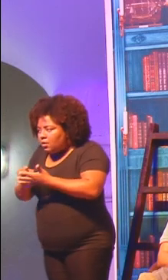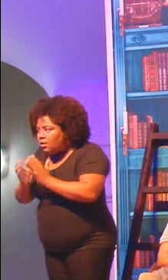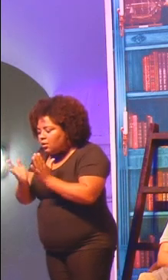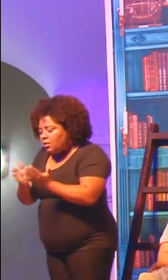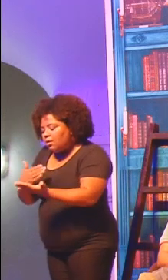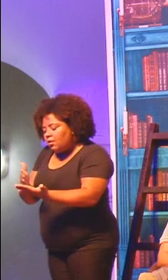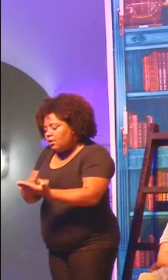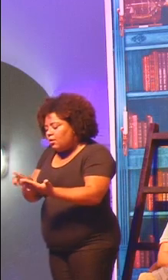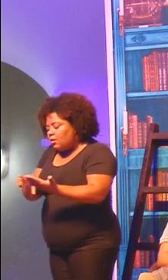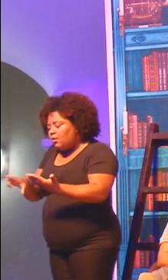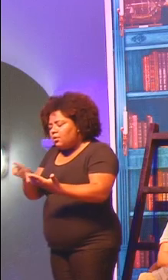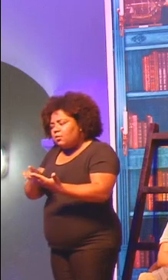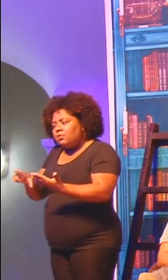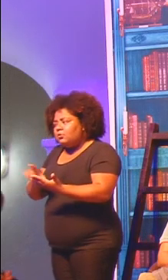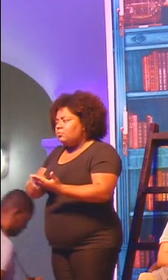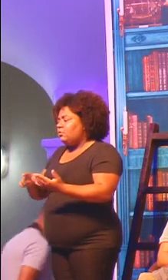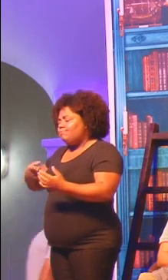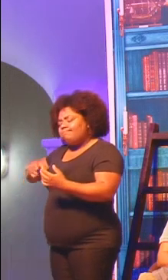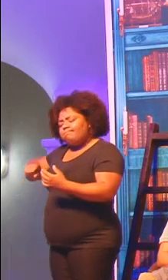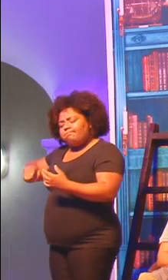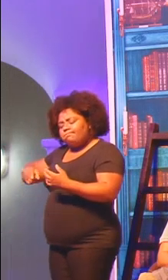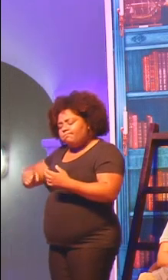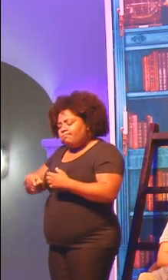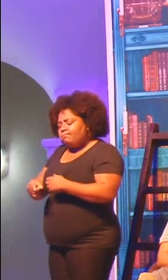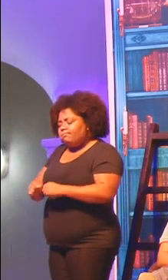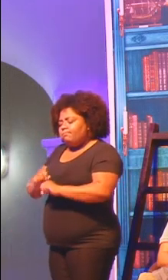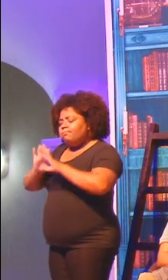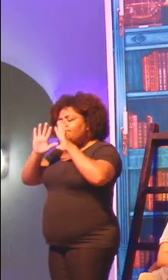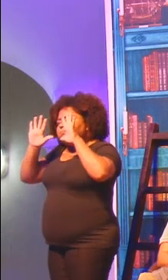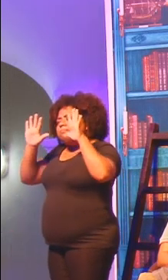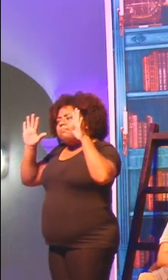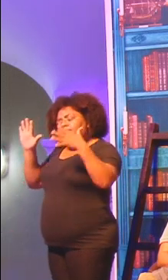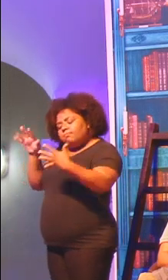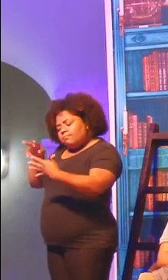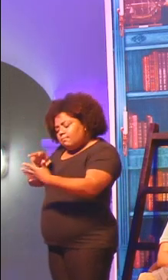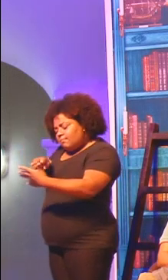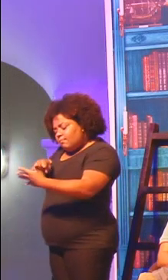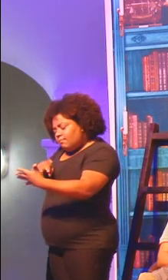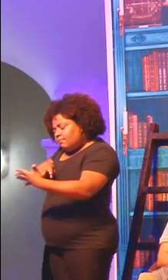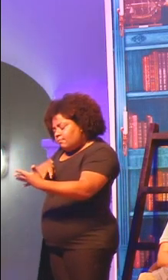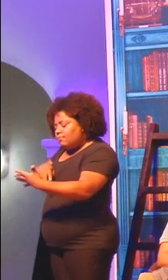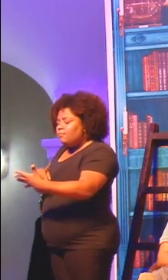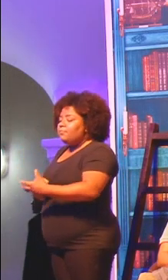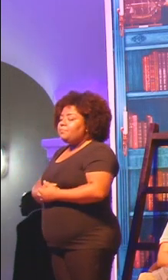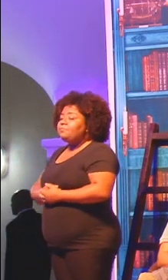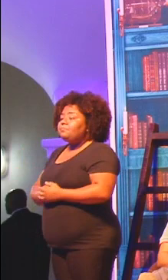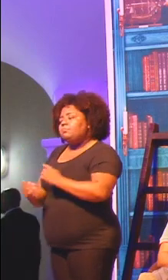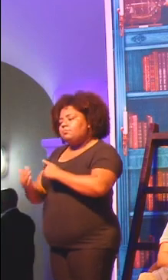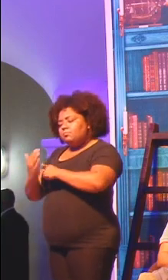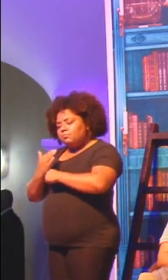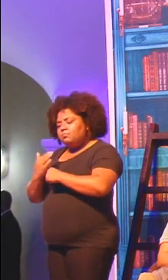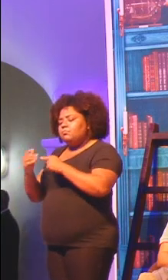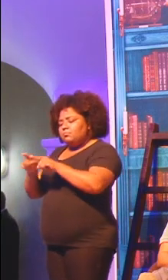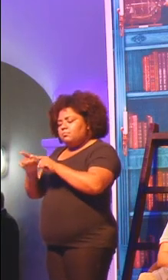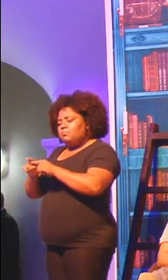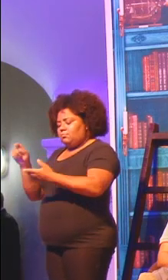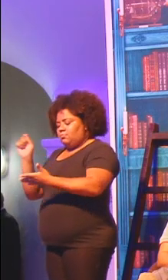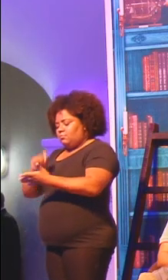forma muito profunda e intensa, é que me permitiu que escrevesse também, que trouxesse essa